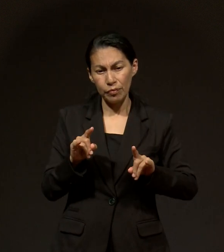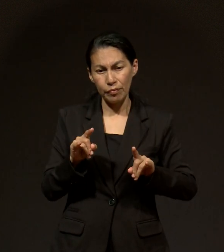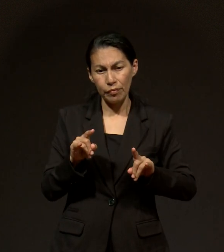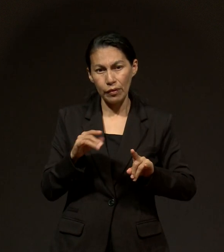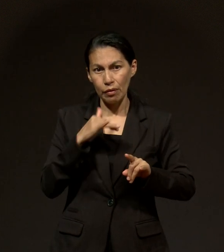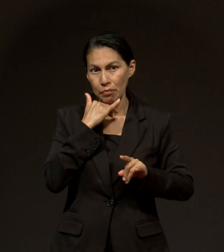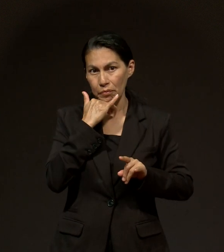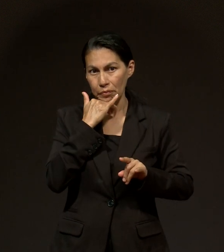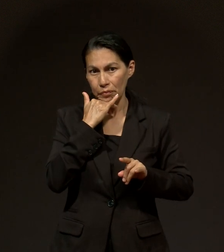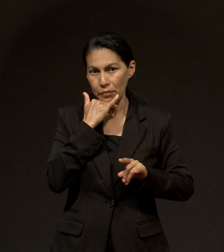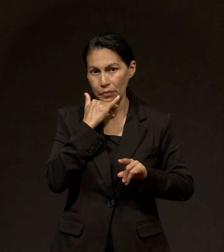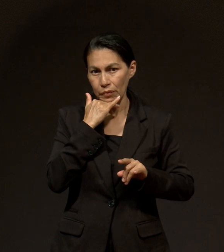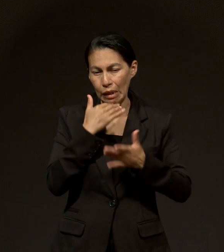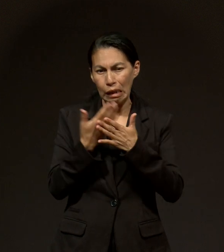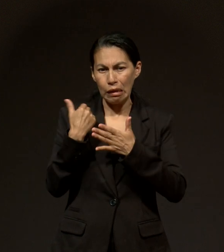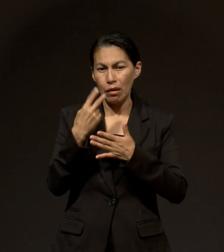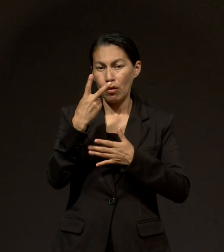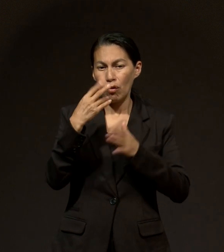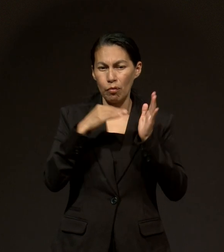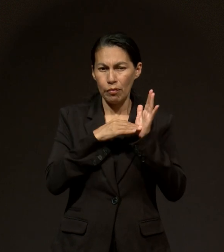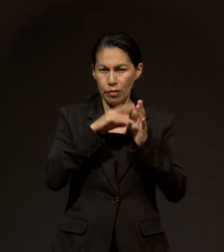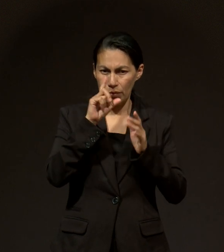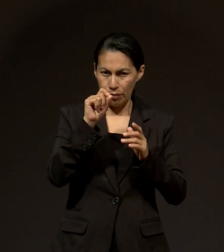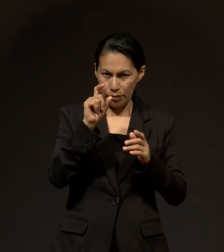No, perdón, 2020.